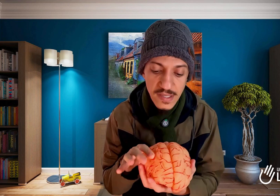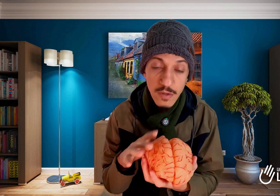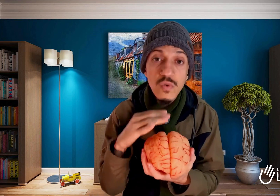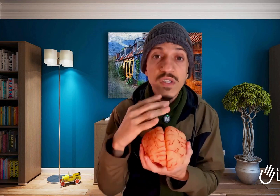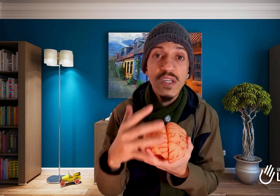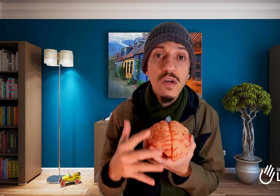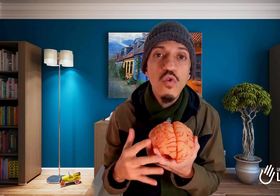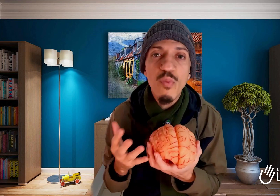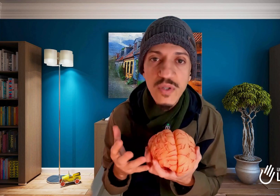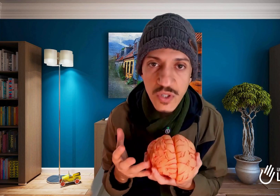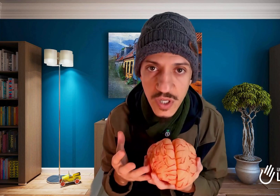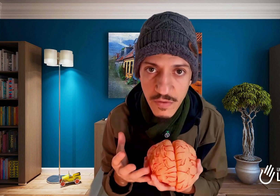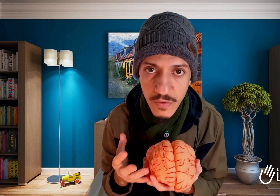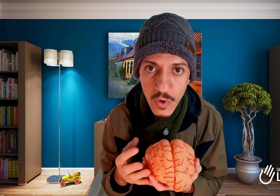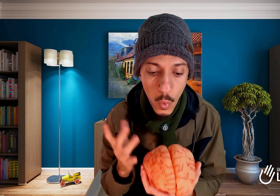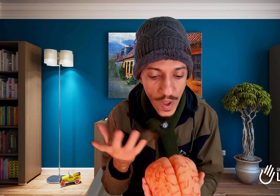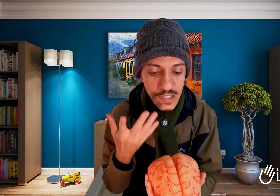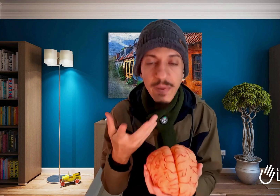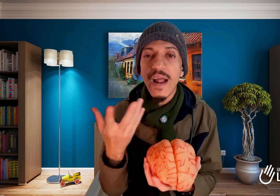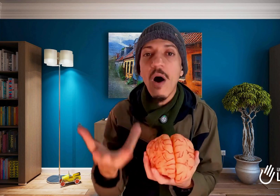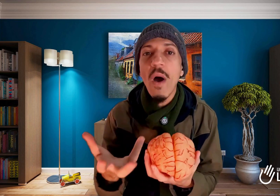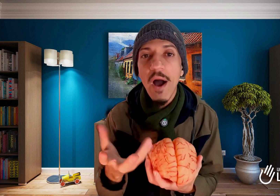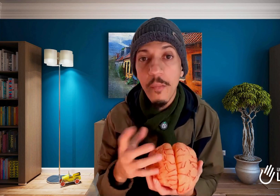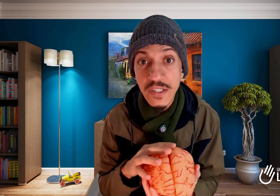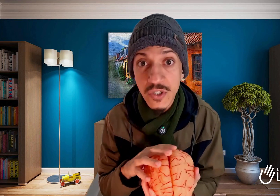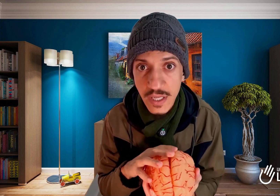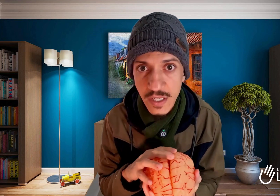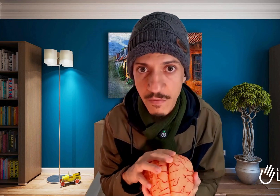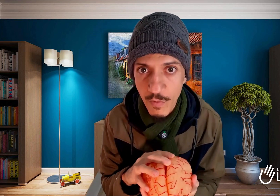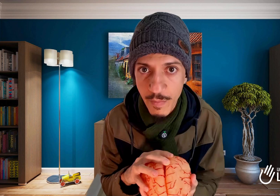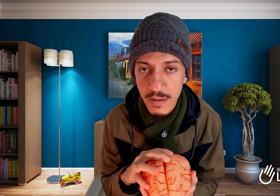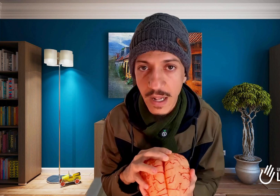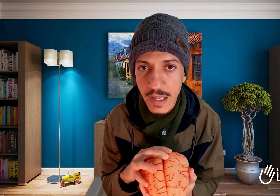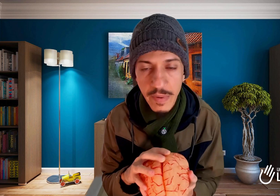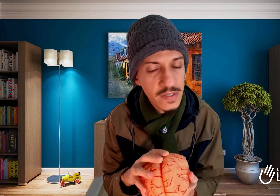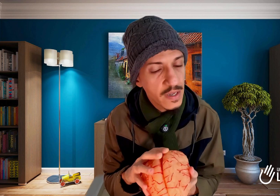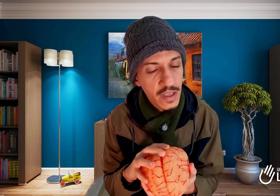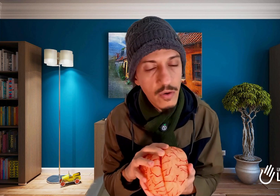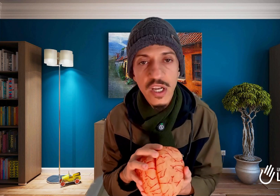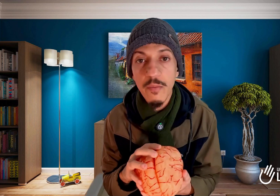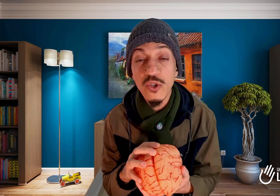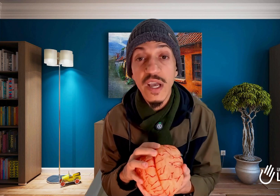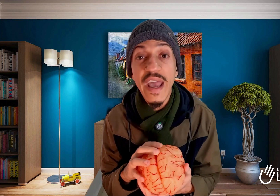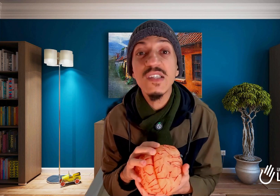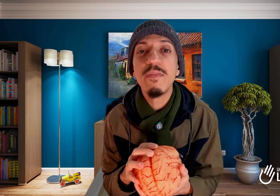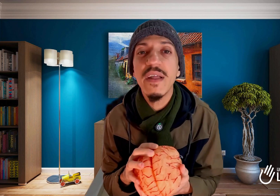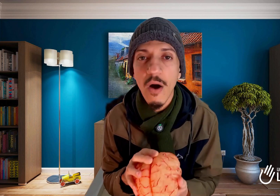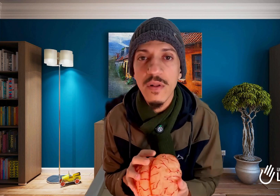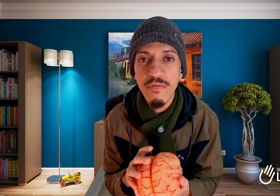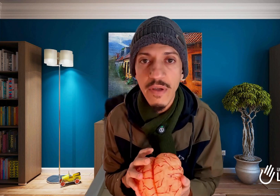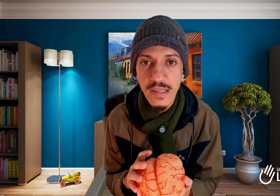um ciclo positivo, um espiral realmente de desenvolvimento na Libras, que eu chamo de espiral da fluência.